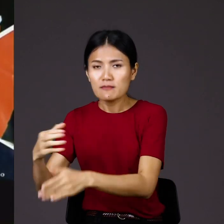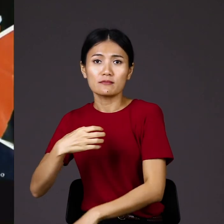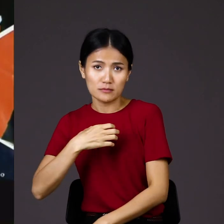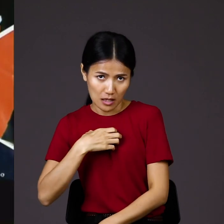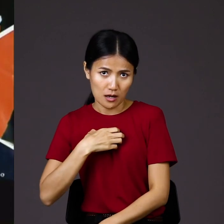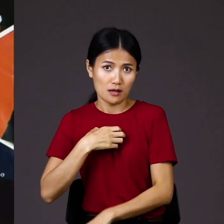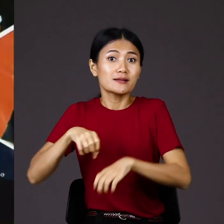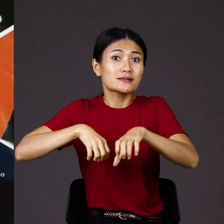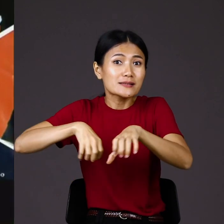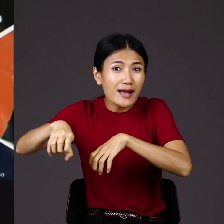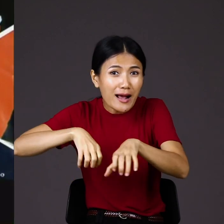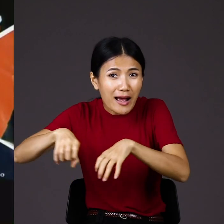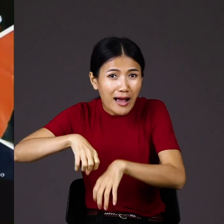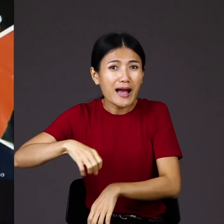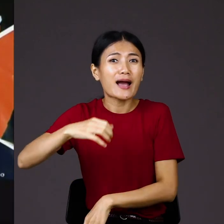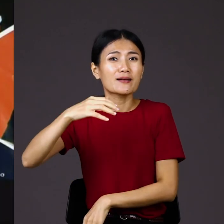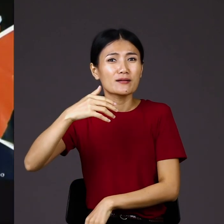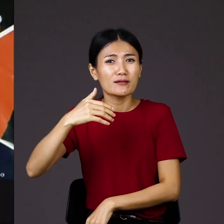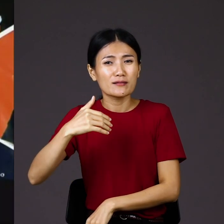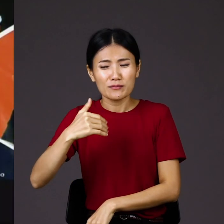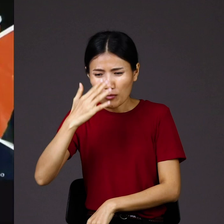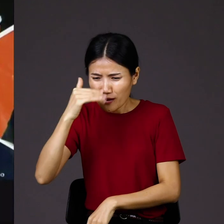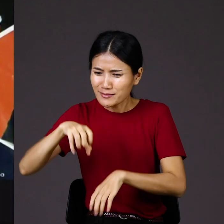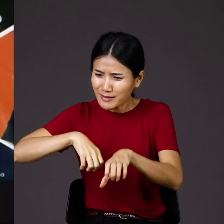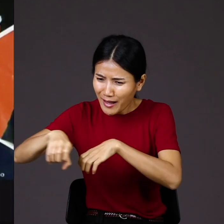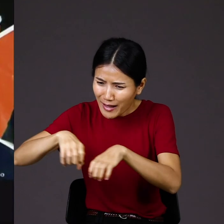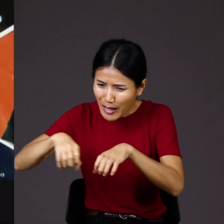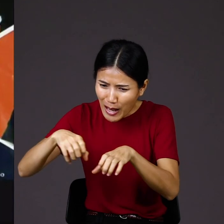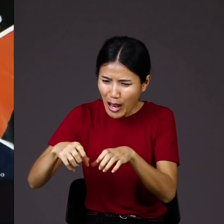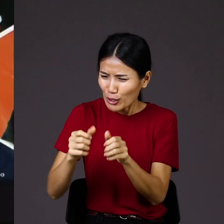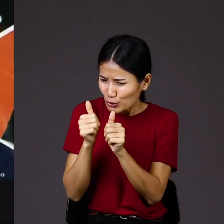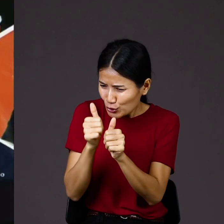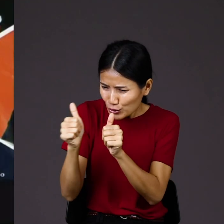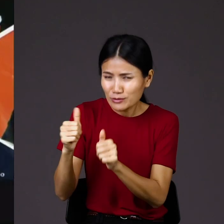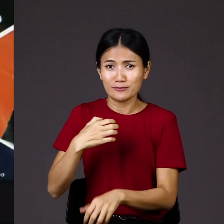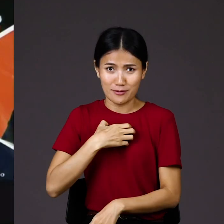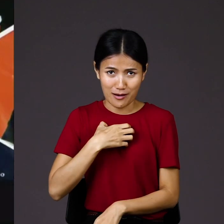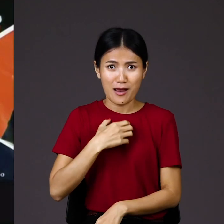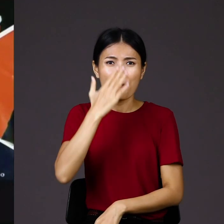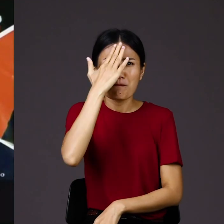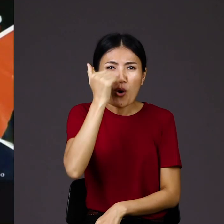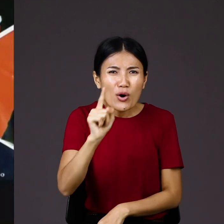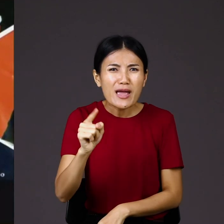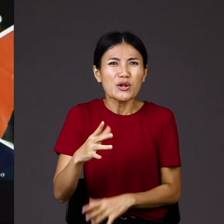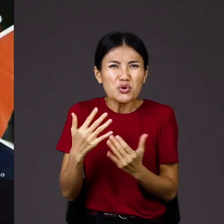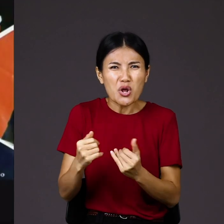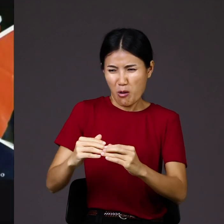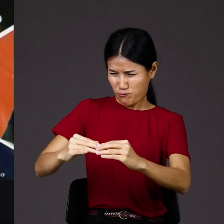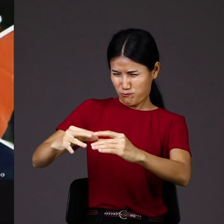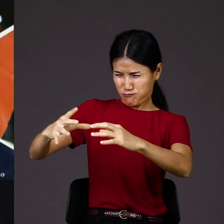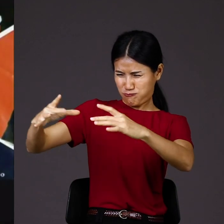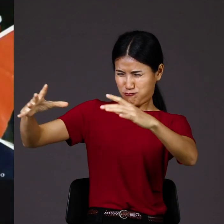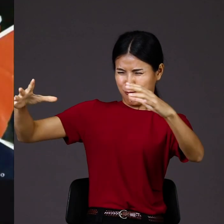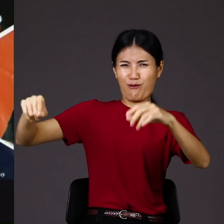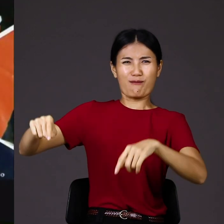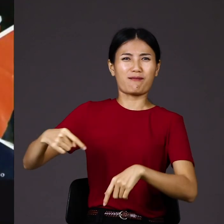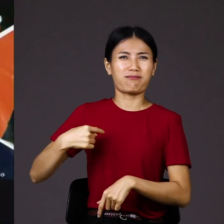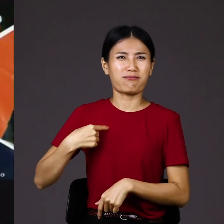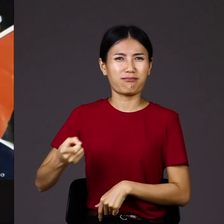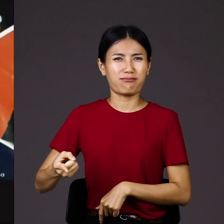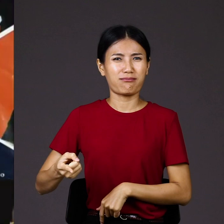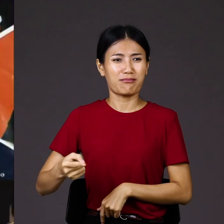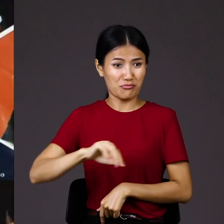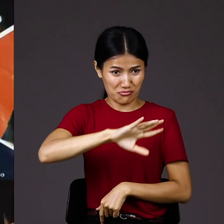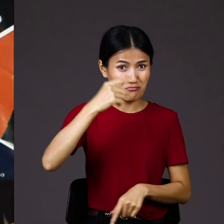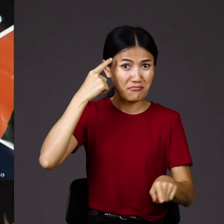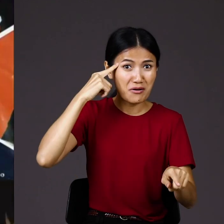เพื่อให้นนทบุรีสามารถบริหารจัดการขยะได้ดีกว่านี้เพราะพื้นที่มันเต็ม